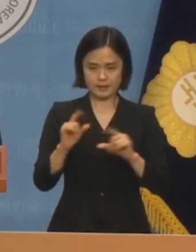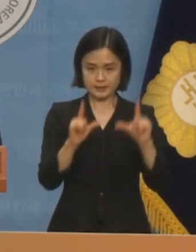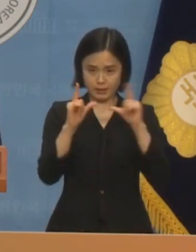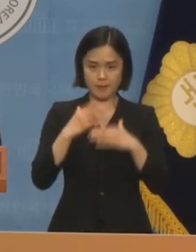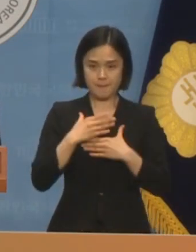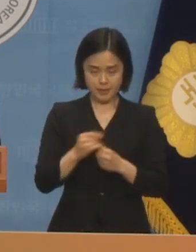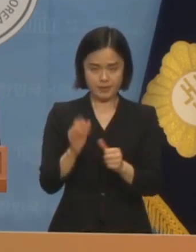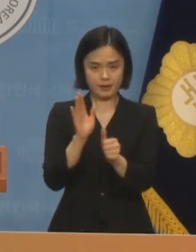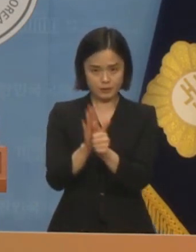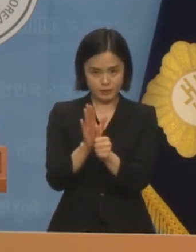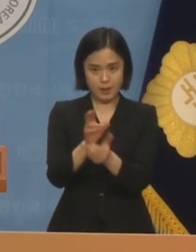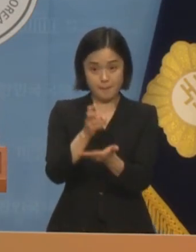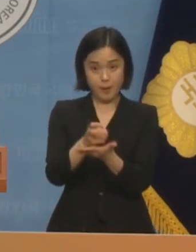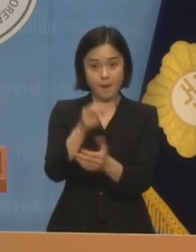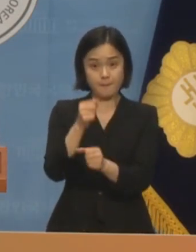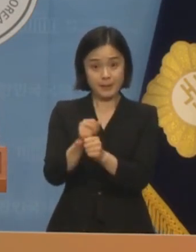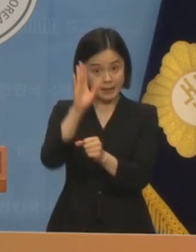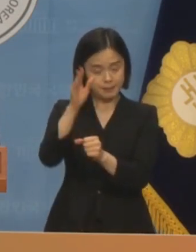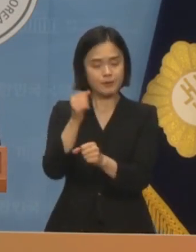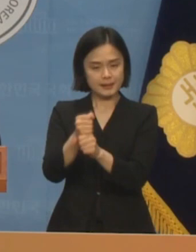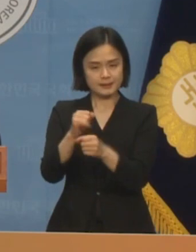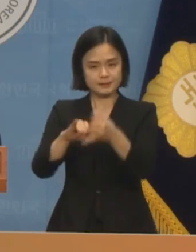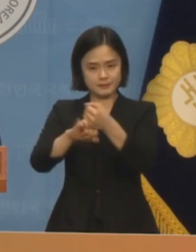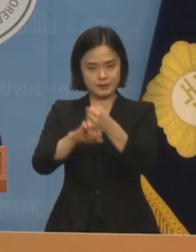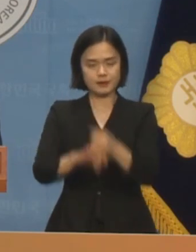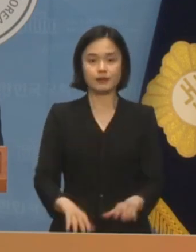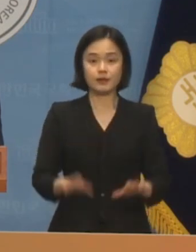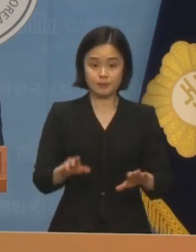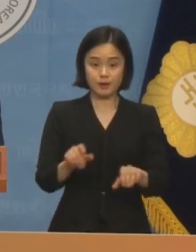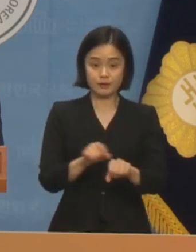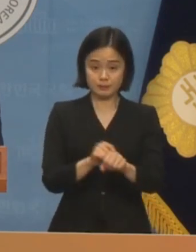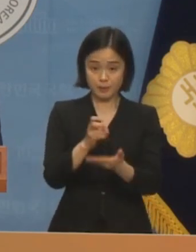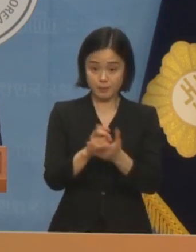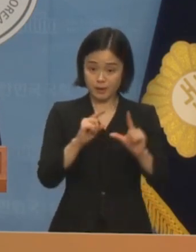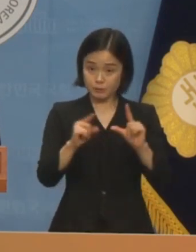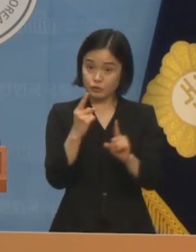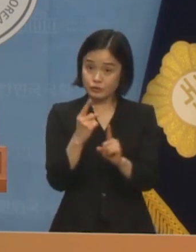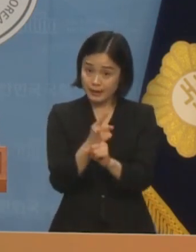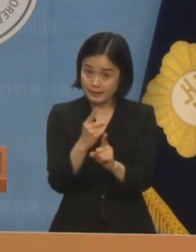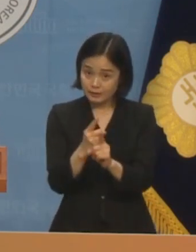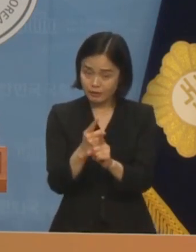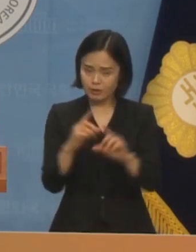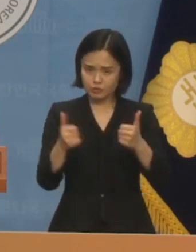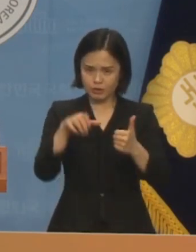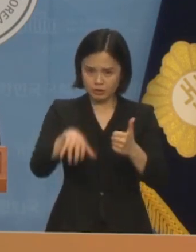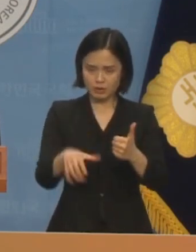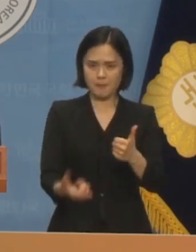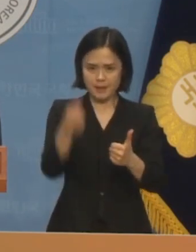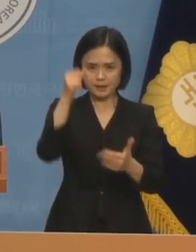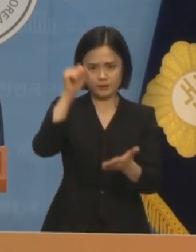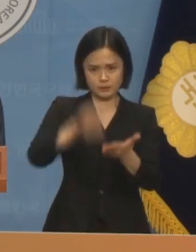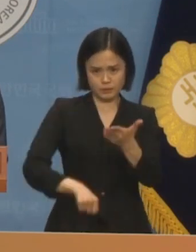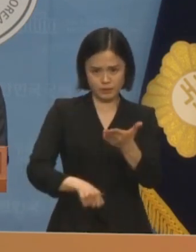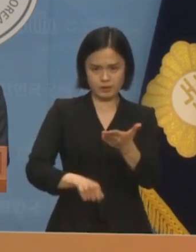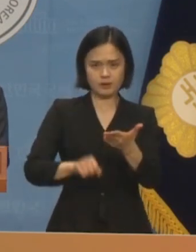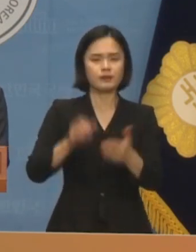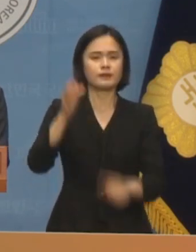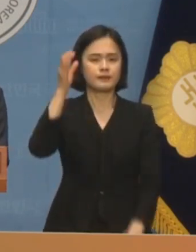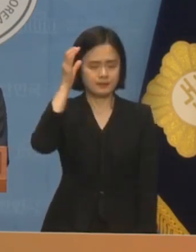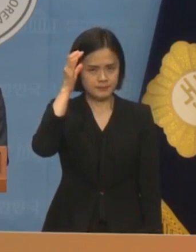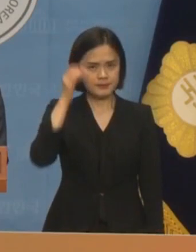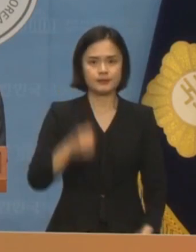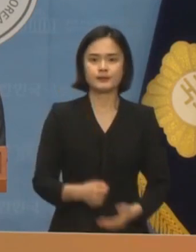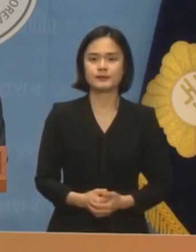이번에 발의하는 취업 후 학자금 상환 특별법이 국회에서 조속히 통과되길 바랍니다. 대학생